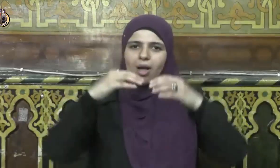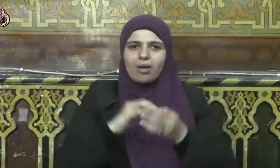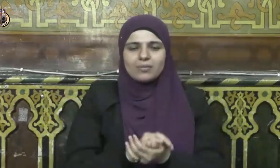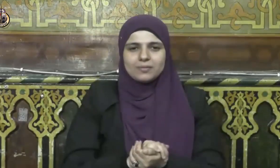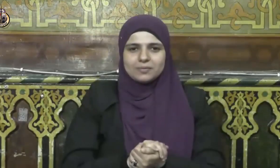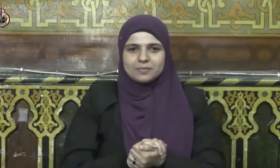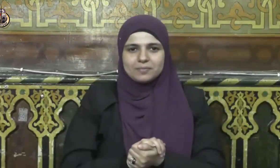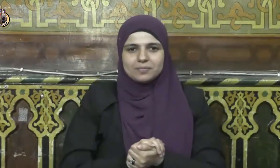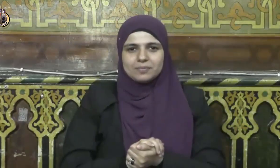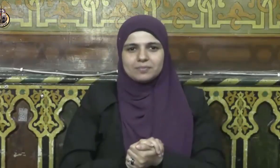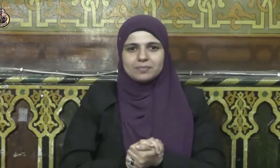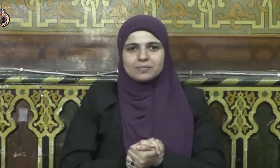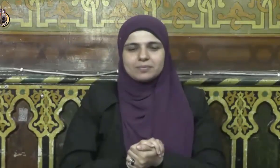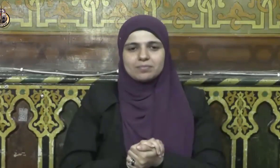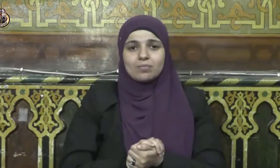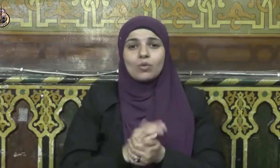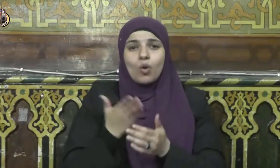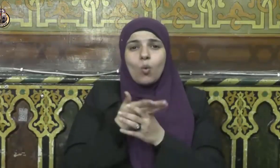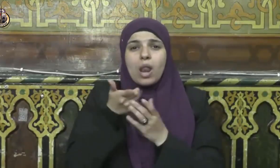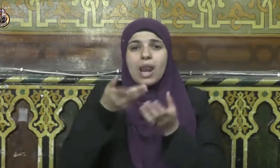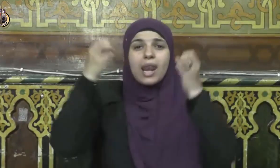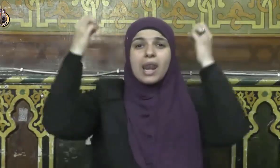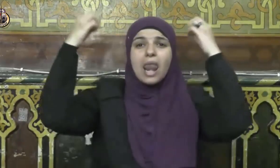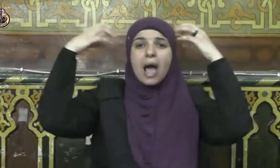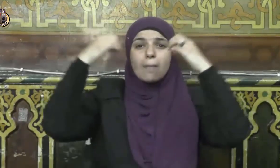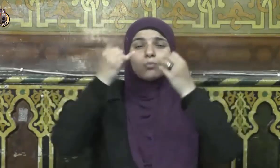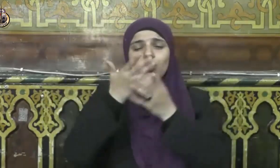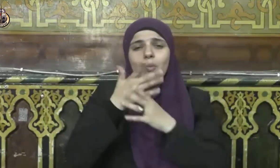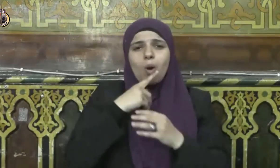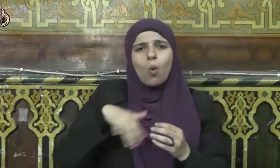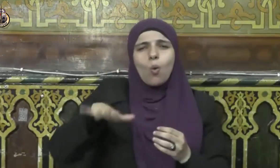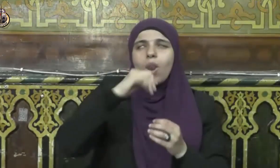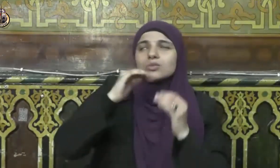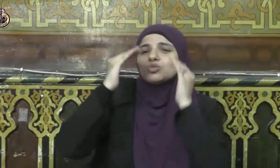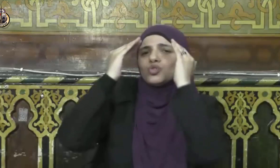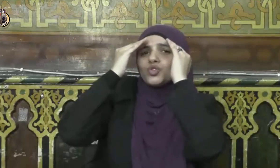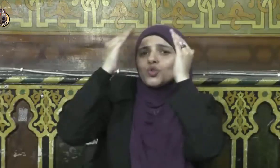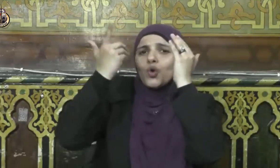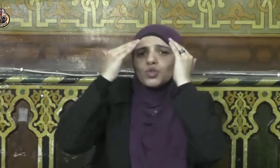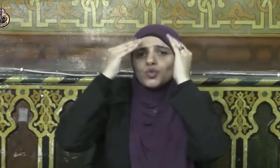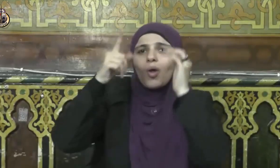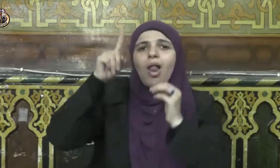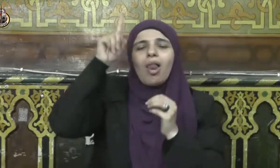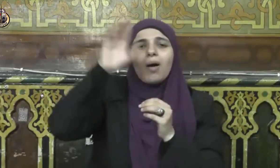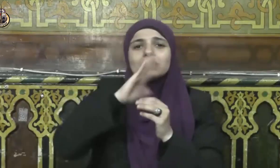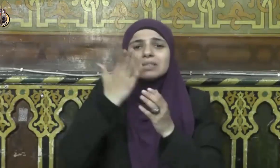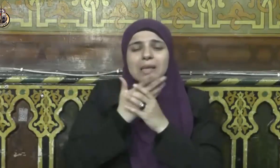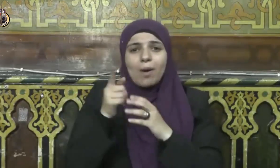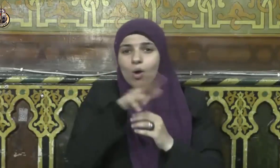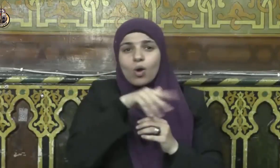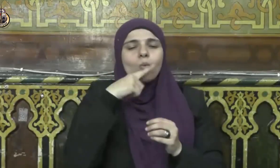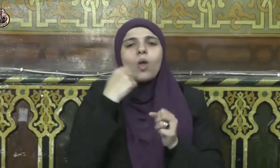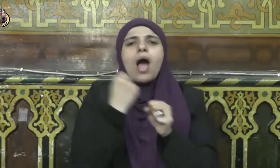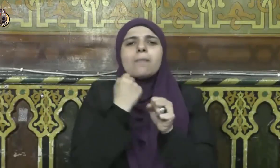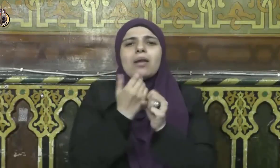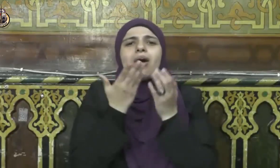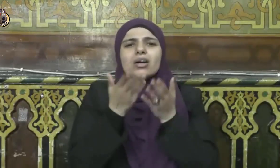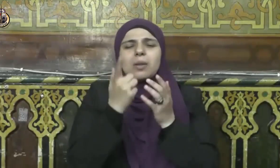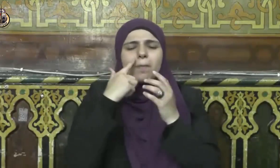واليمن والبركات، وهو نعمة تستحق الشكر، كونه مظهرا من